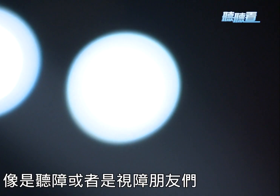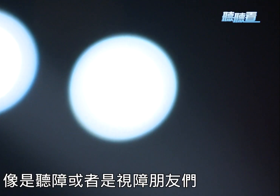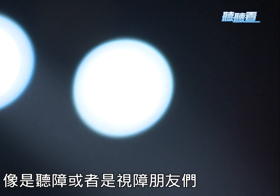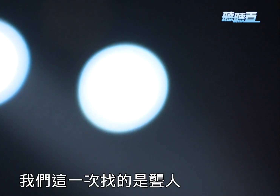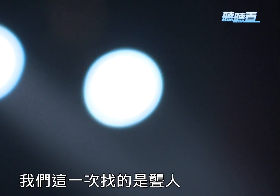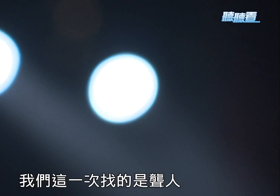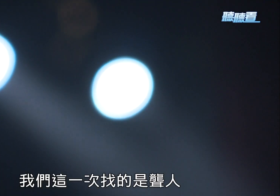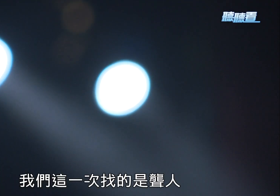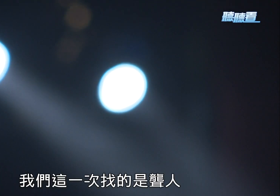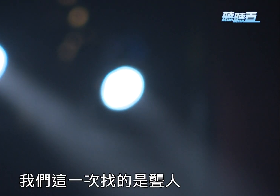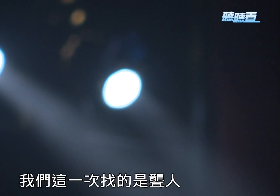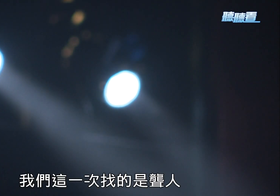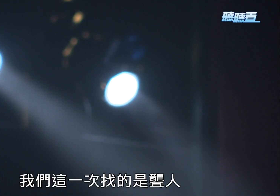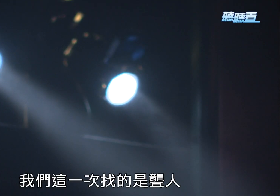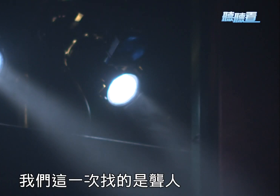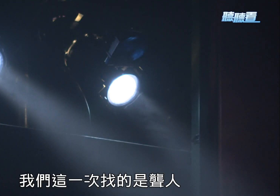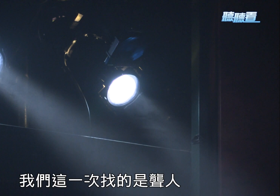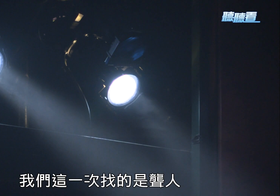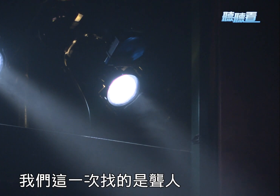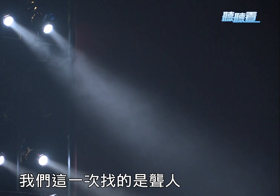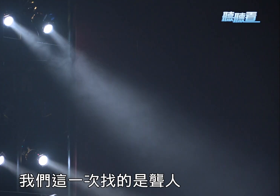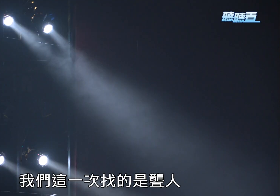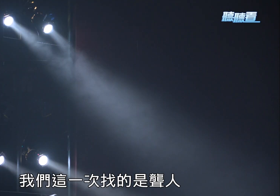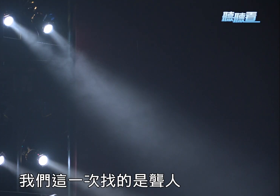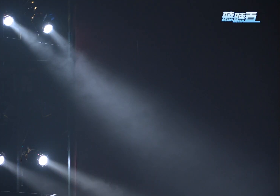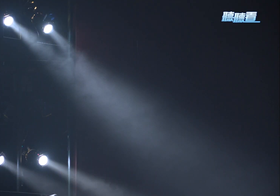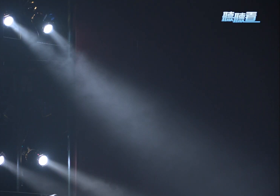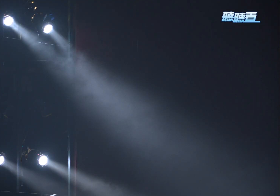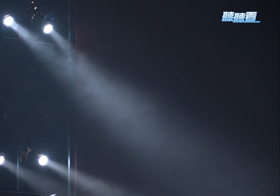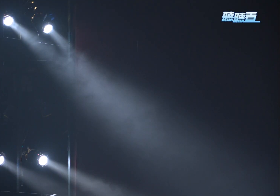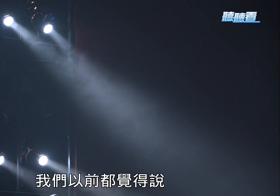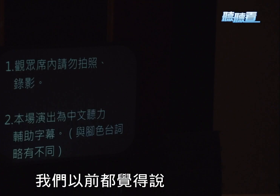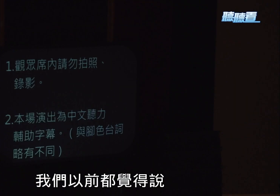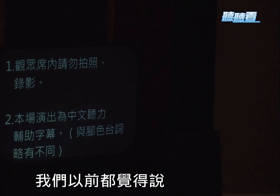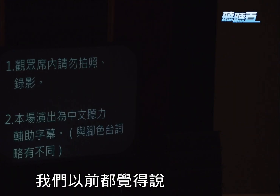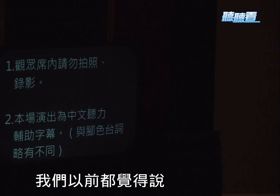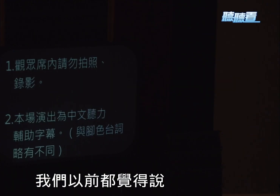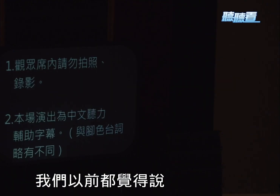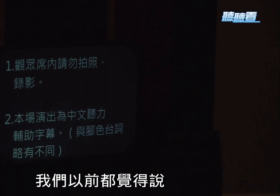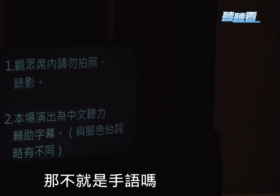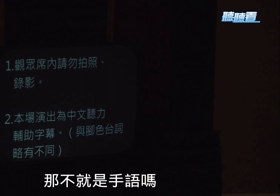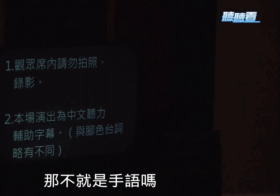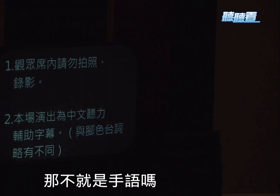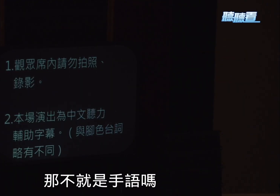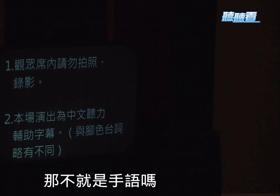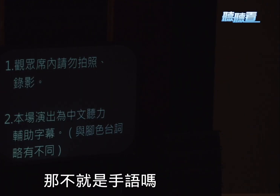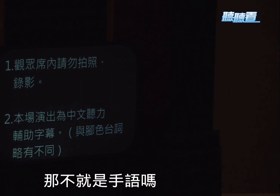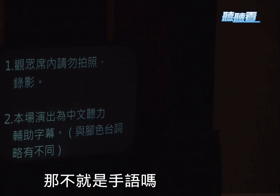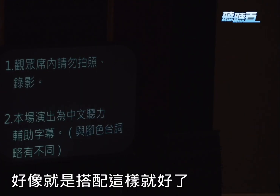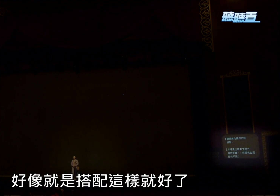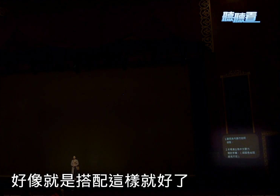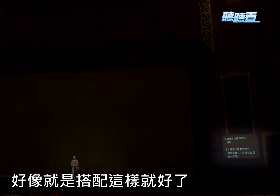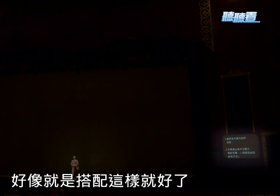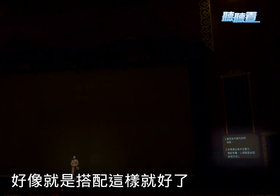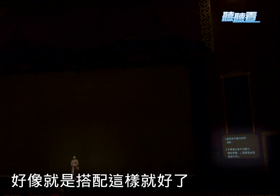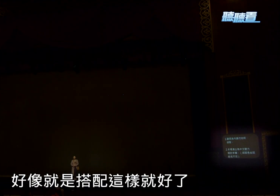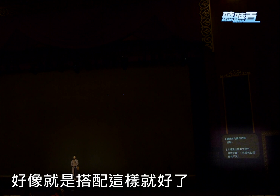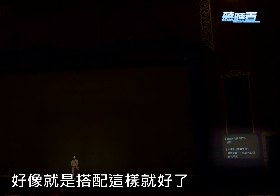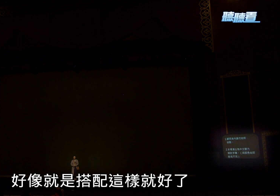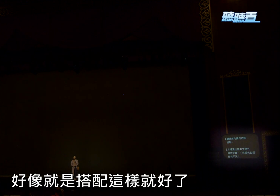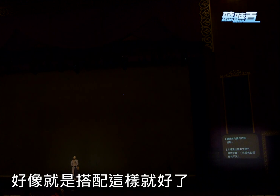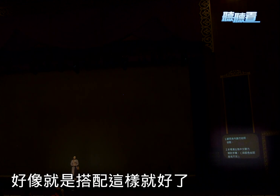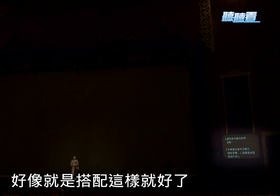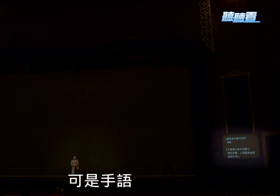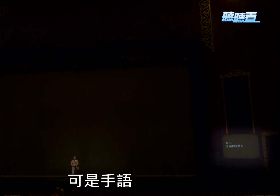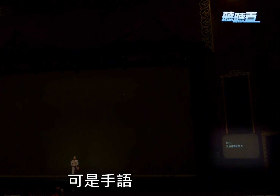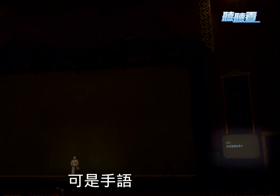友们。我们这一次找的是聋人，那我们以前都觉得说，哎，那不就是手语吗？好像就是搭配这